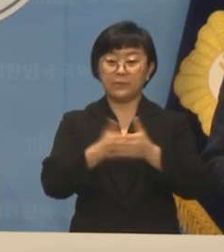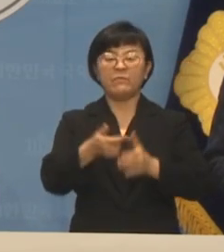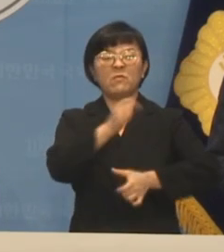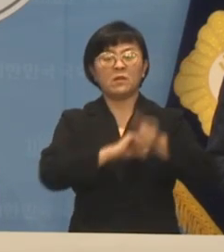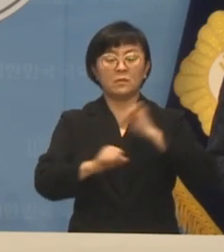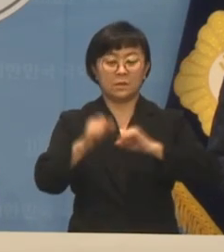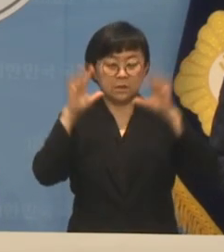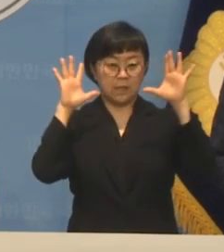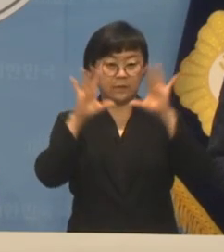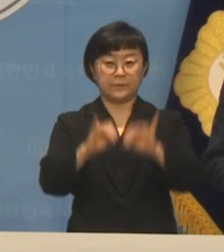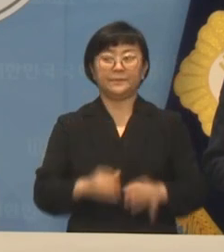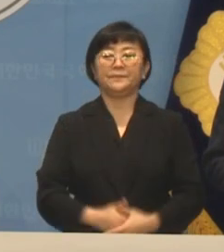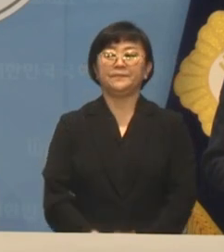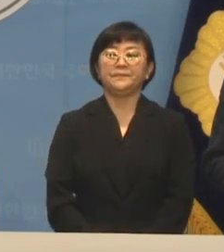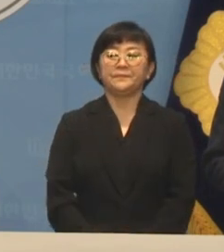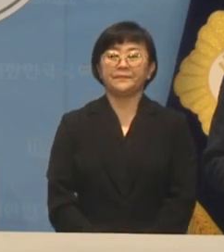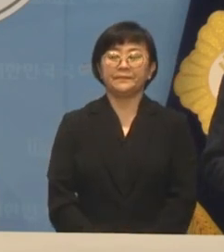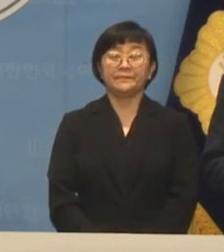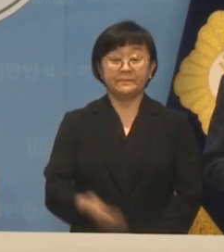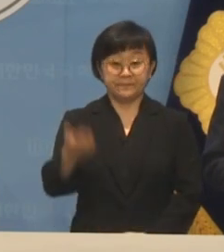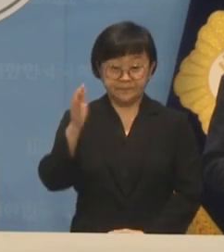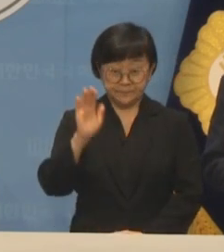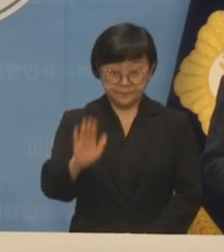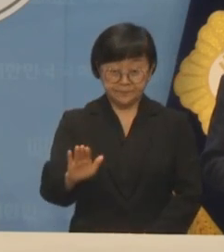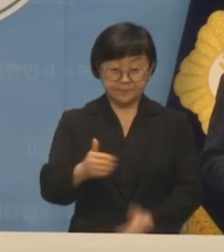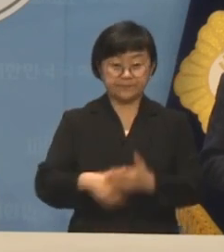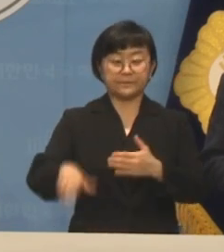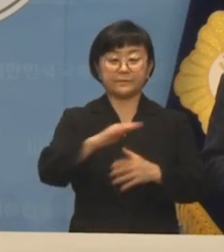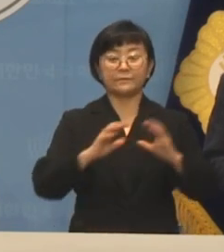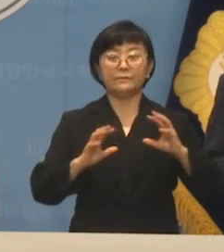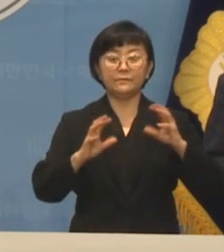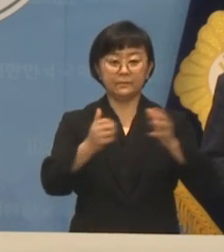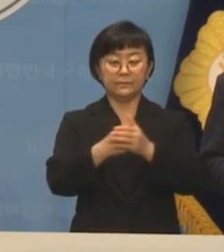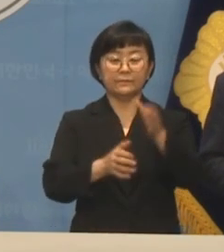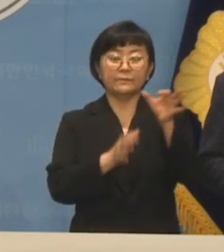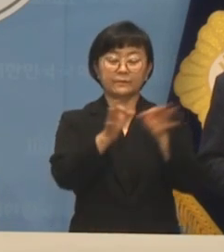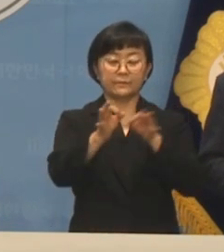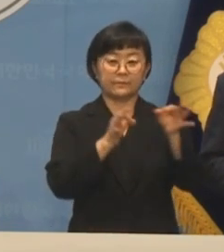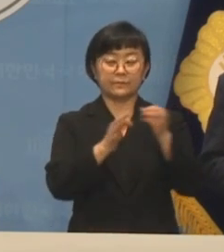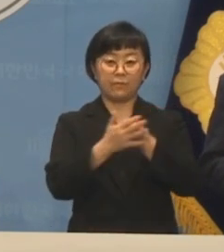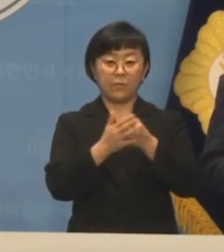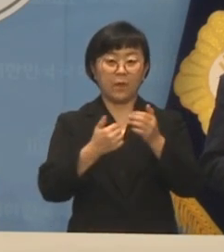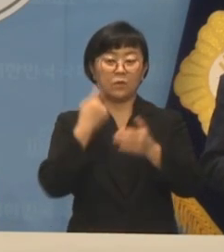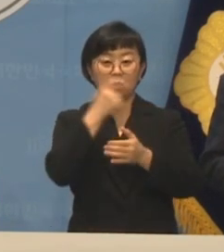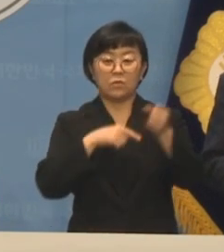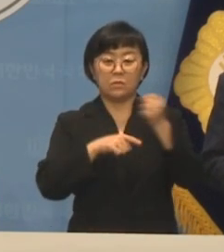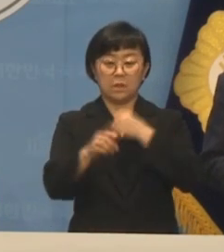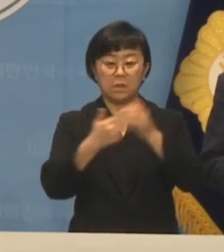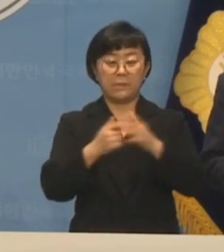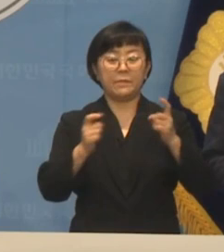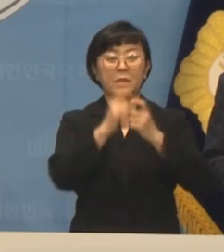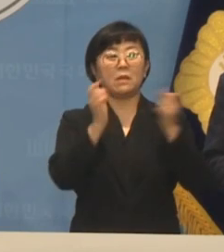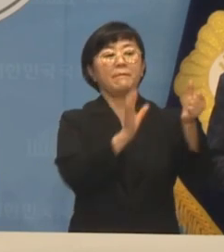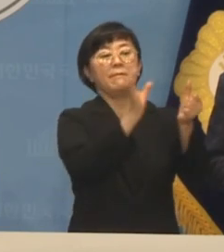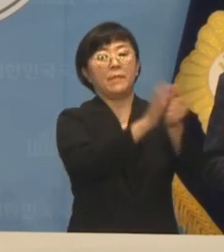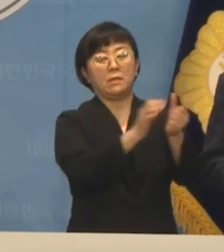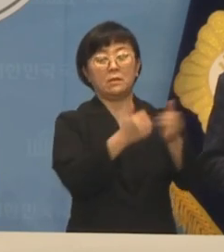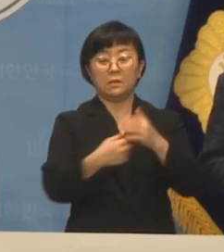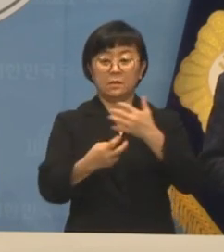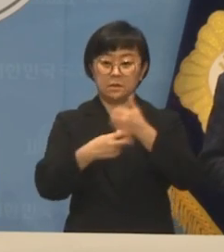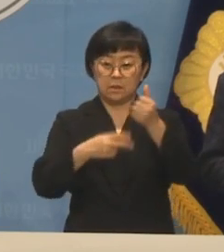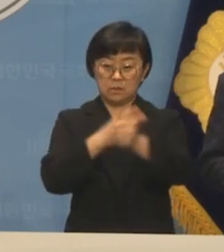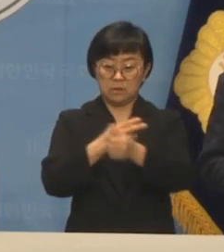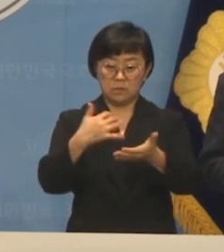적극 찬성합니다. 하지만 우리나라는 시장 논리와 민간 공급에 맡겨져 의사